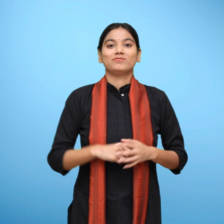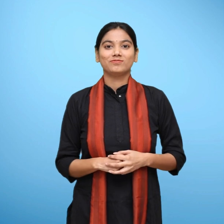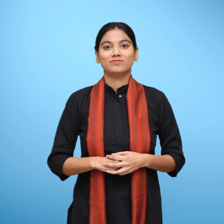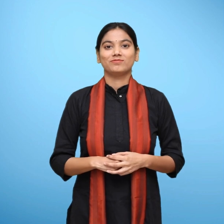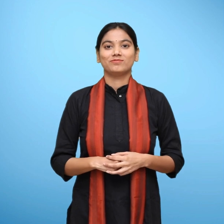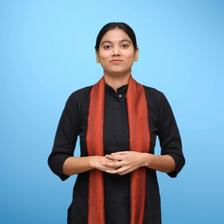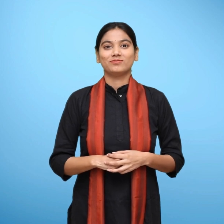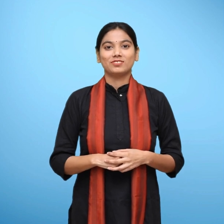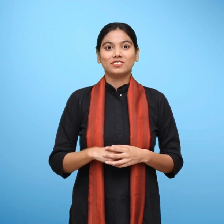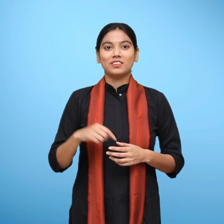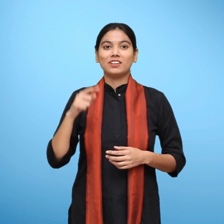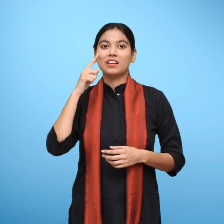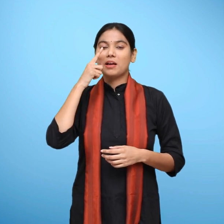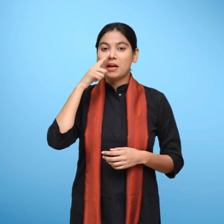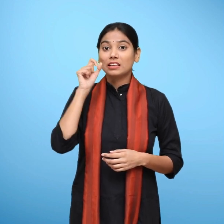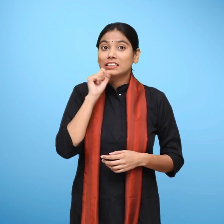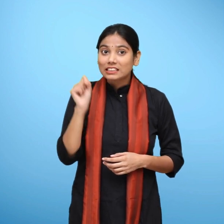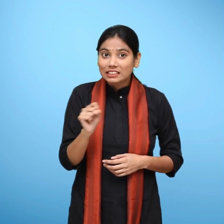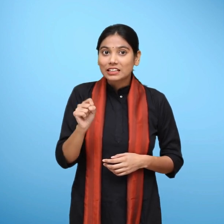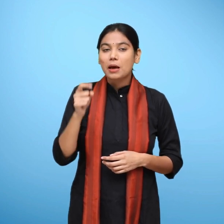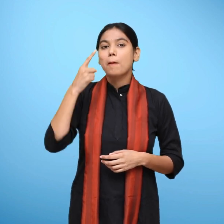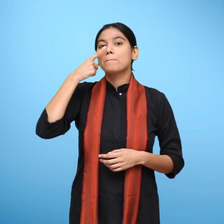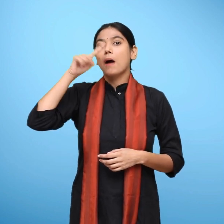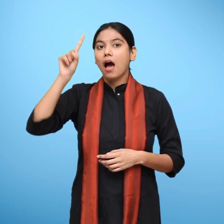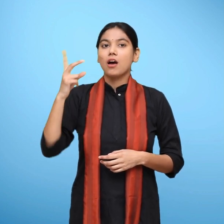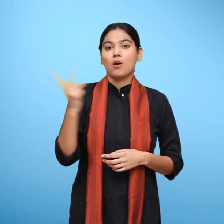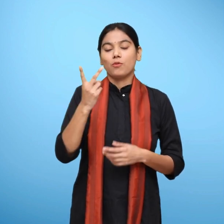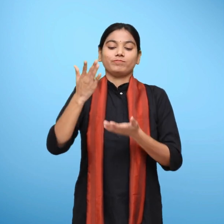हैं जहां दादी और मां फल काट रही